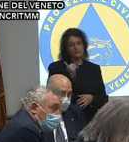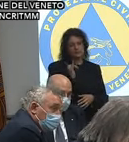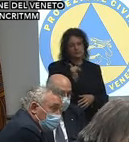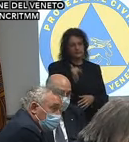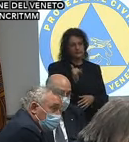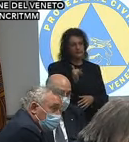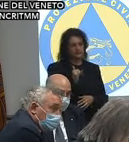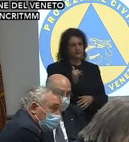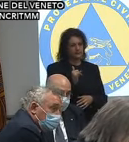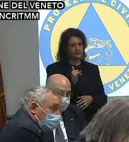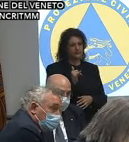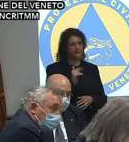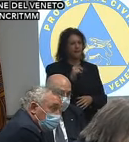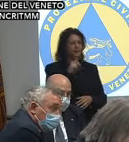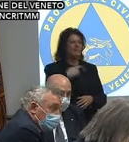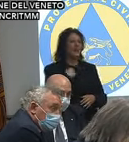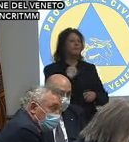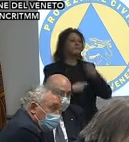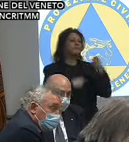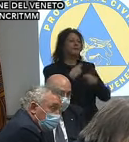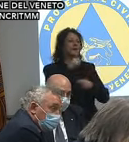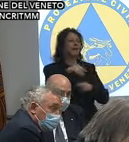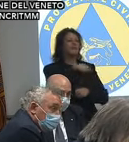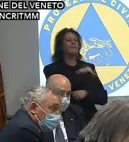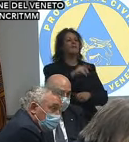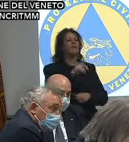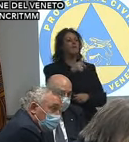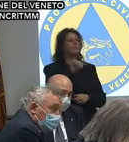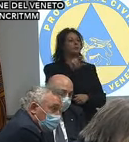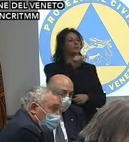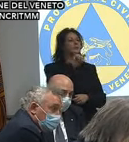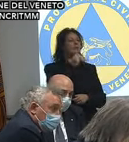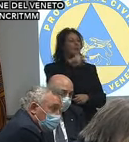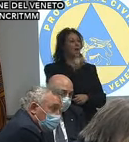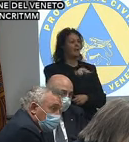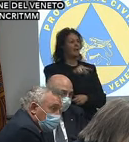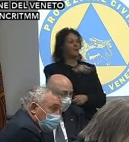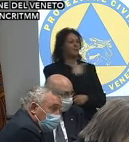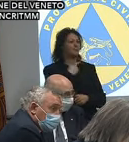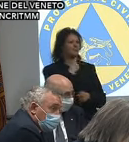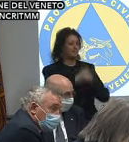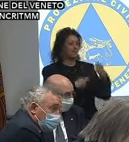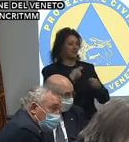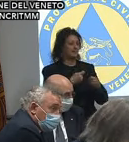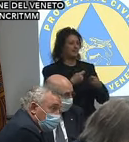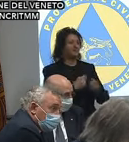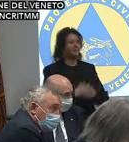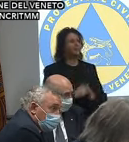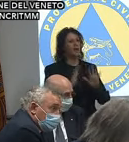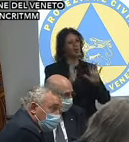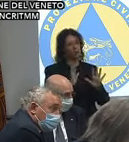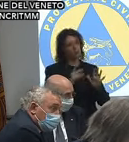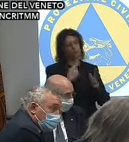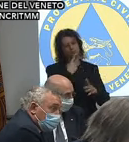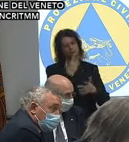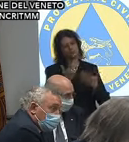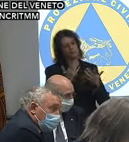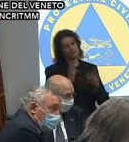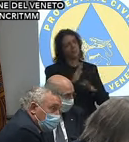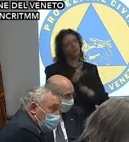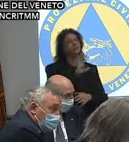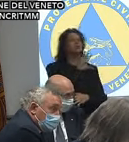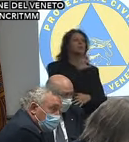su via Giustiniani, ma insomma riusciamo. Ragazzi, attenzione che poi non venga fuori storie, 500, 600,